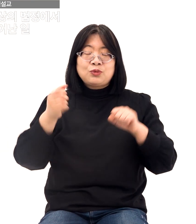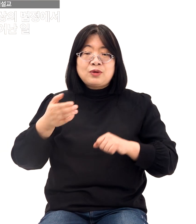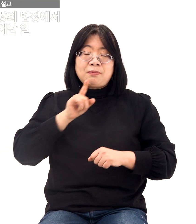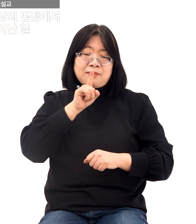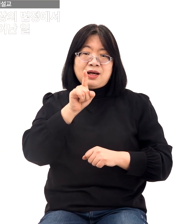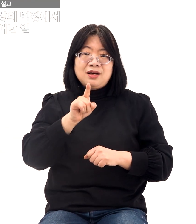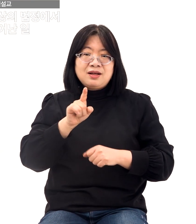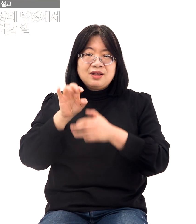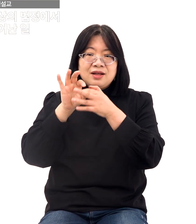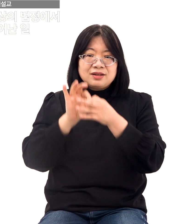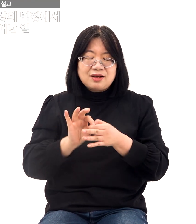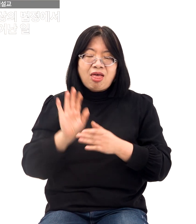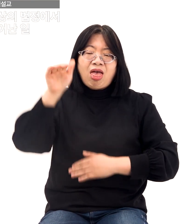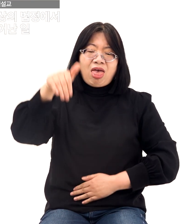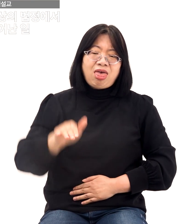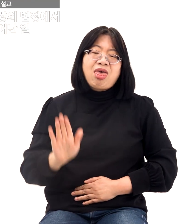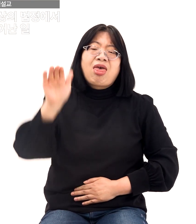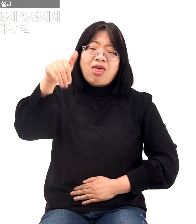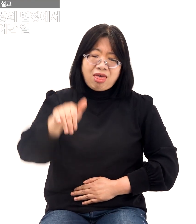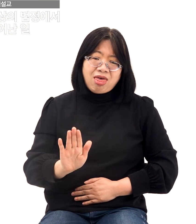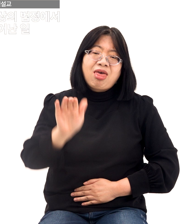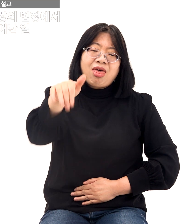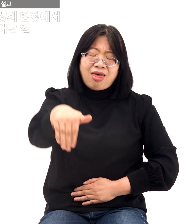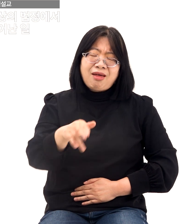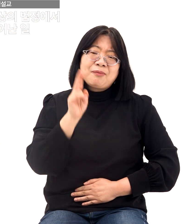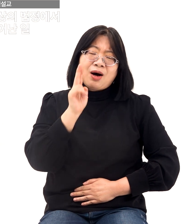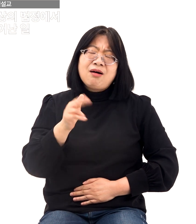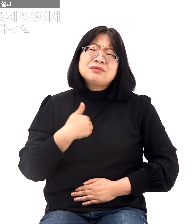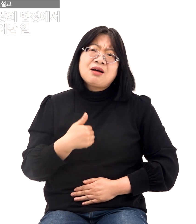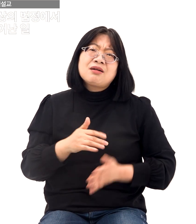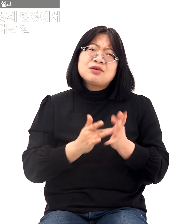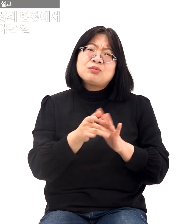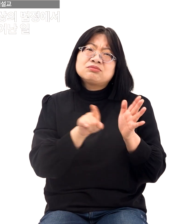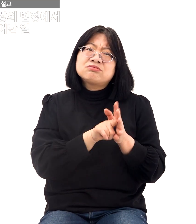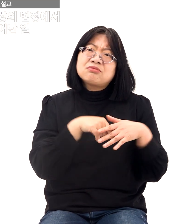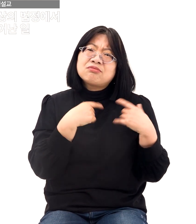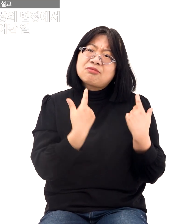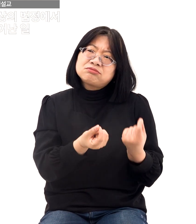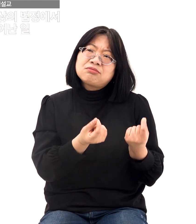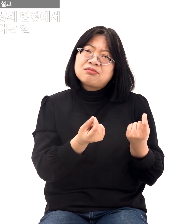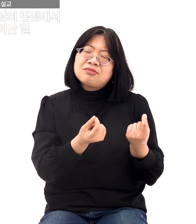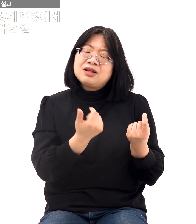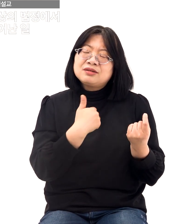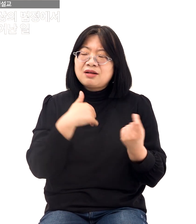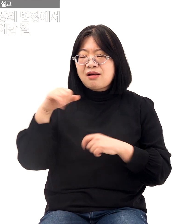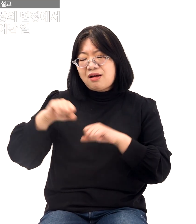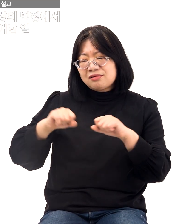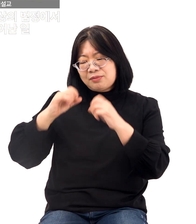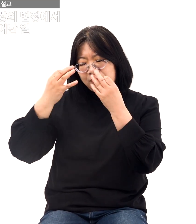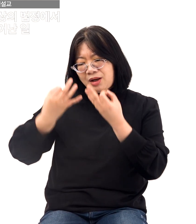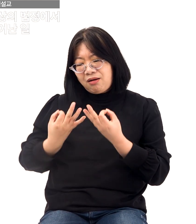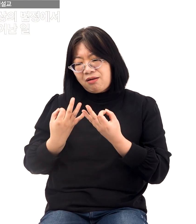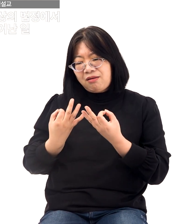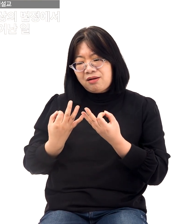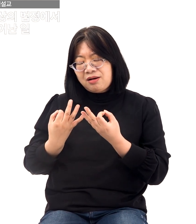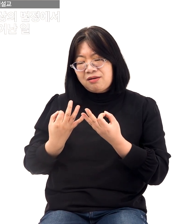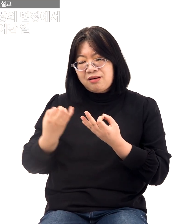계속 업다운이 심해요. 내가 예수 믿는 사람 같다가 내 행위를 보면